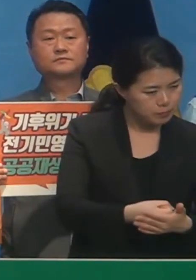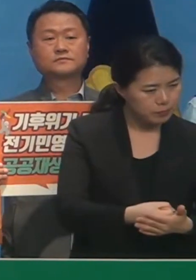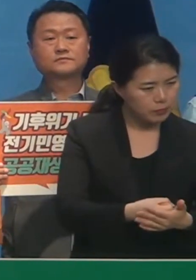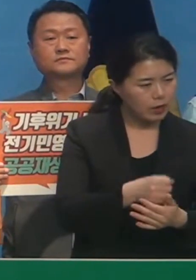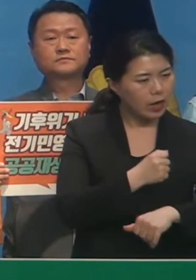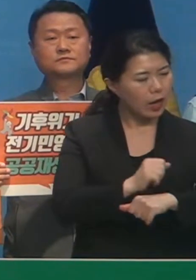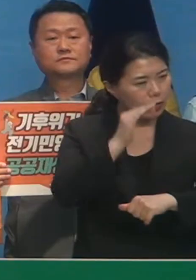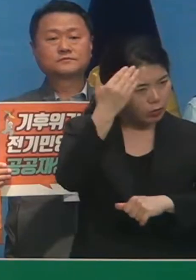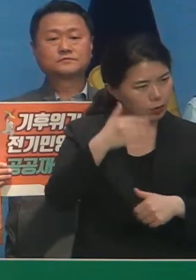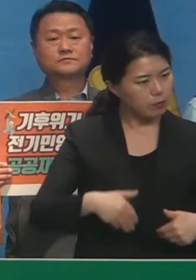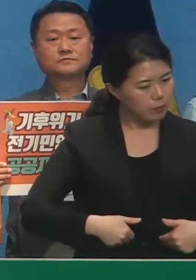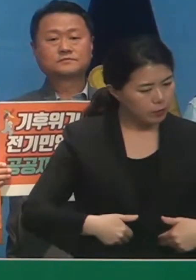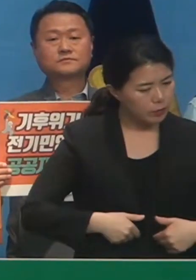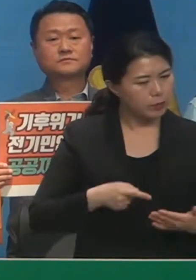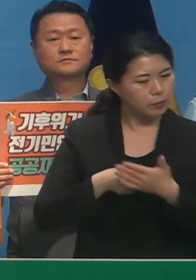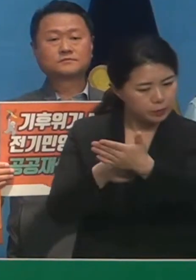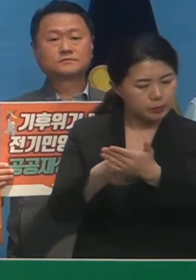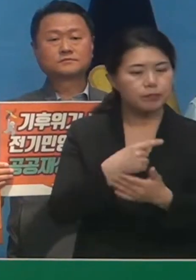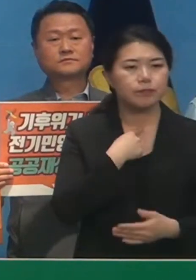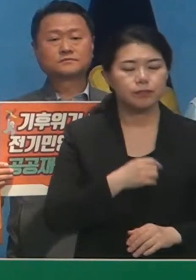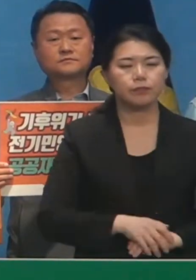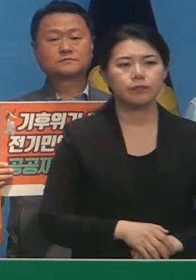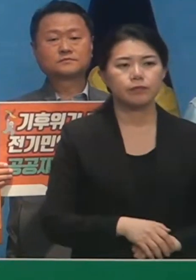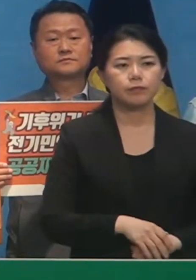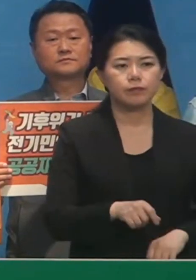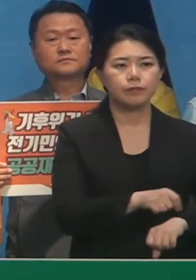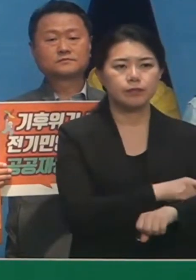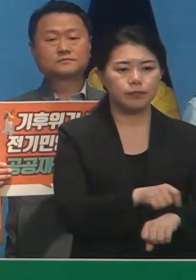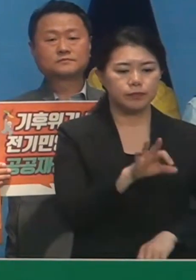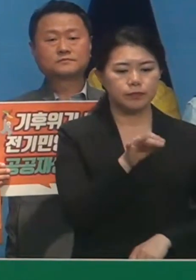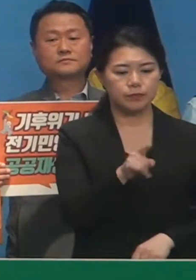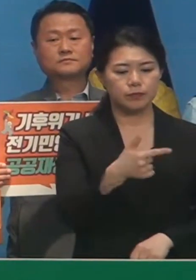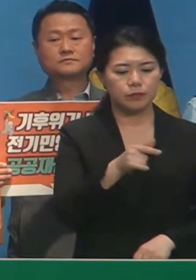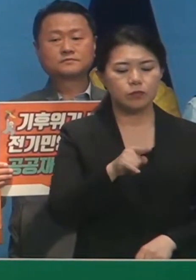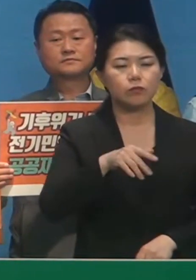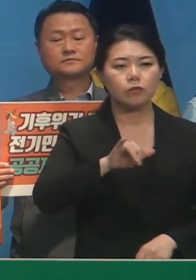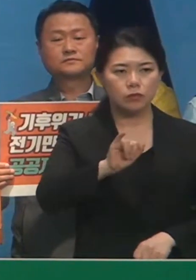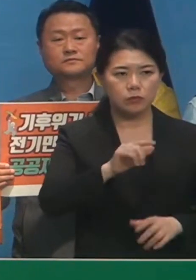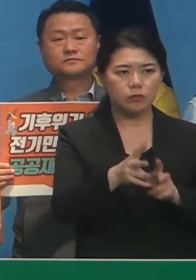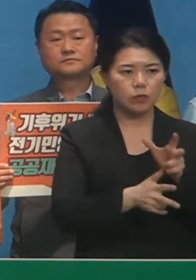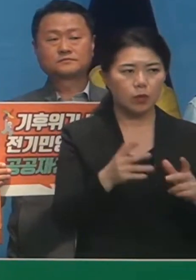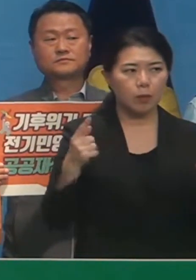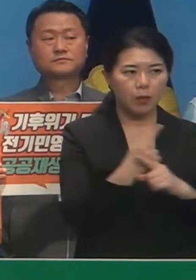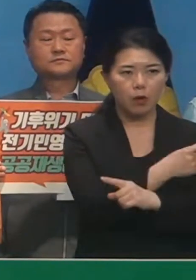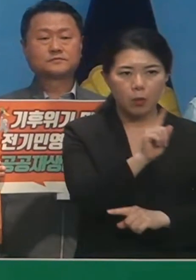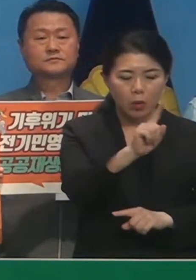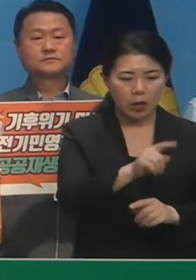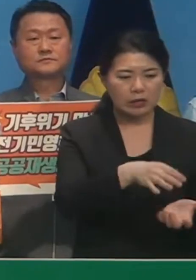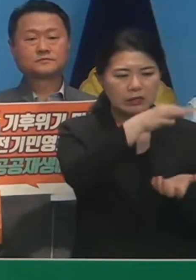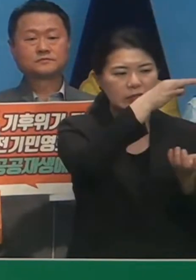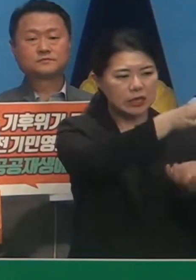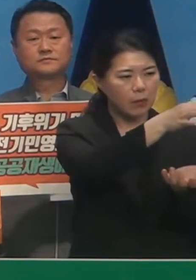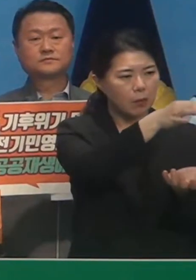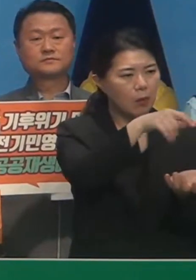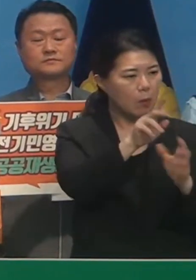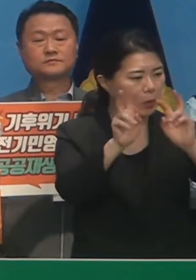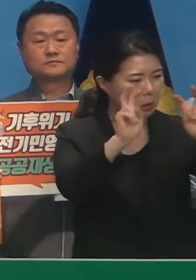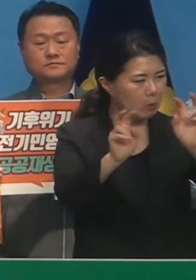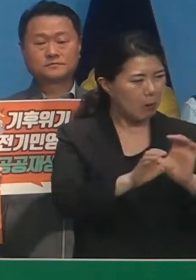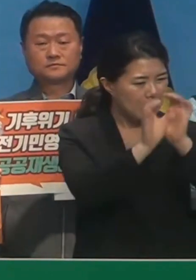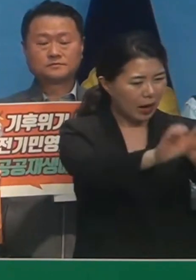한다고 요구해 왔습니다. 특히 에너지 산업의 전환은 자본시장 논리에 맡겨서는 안